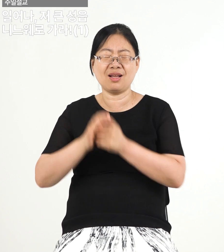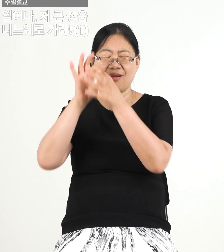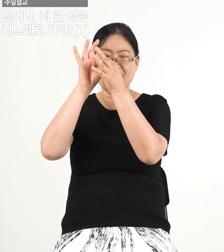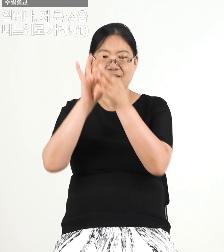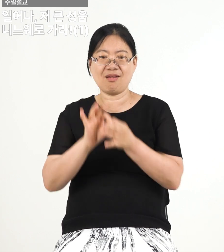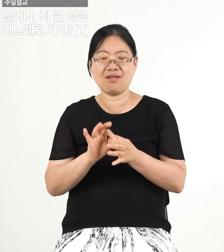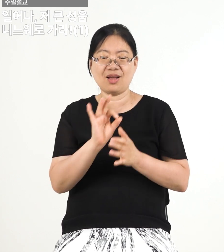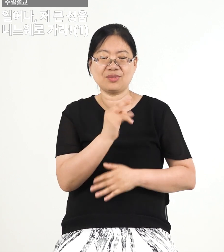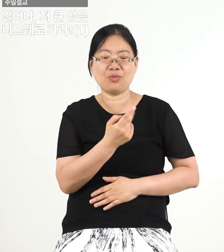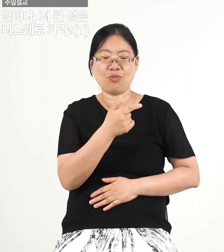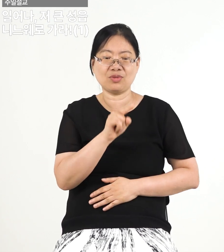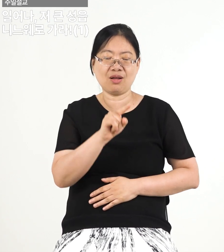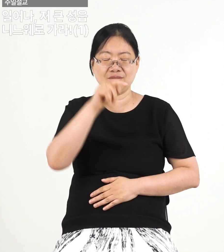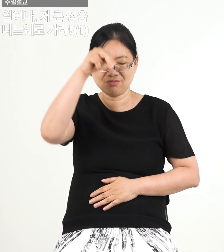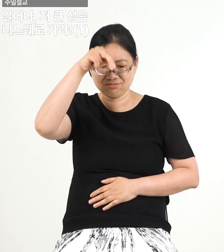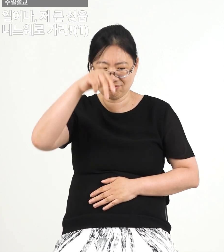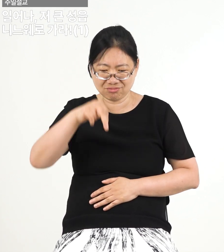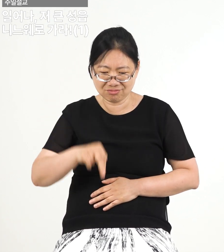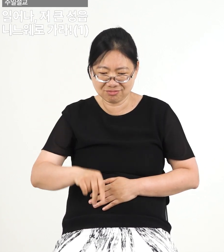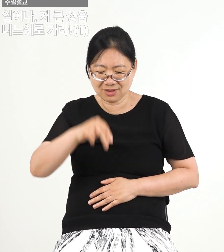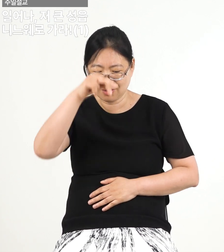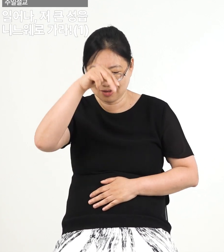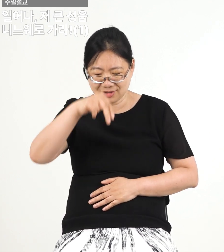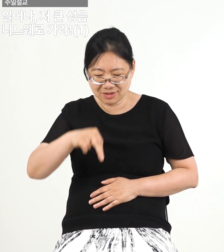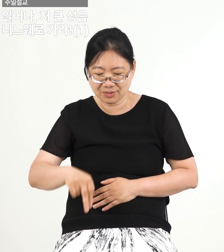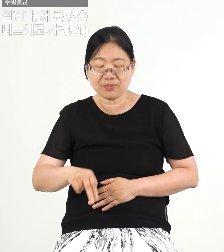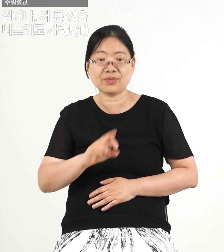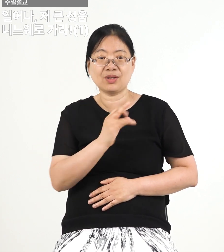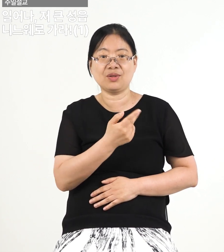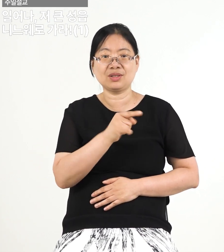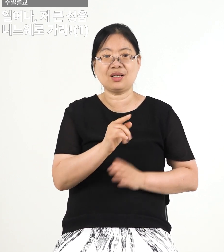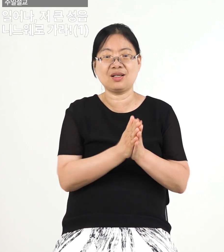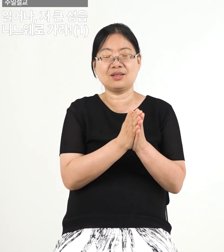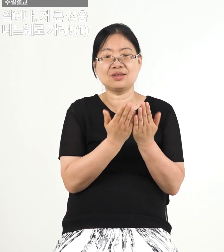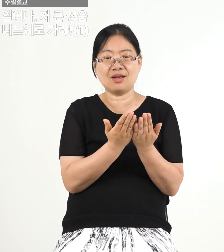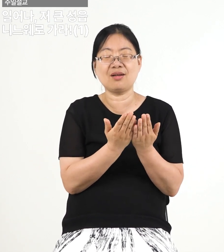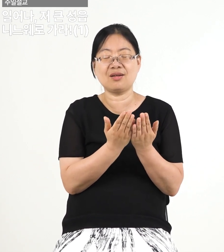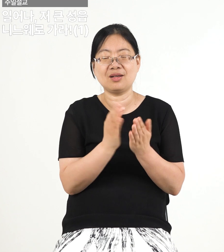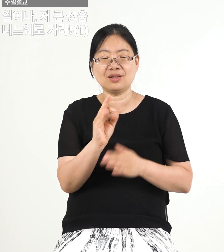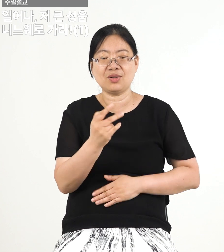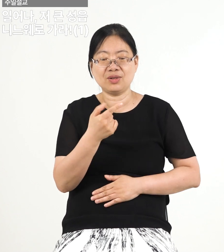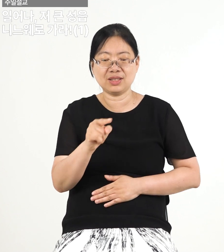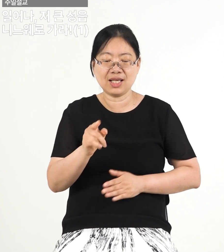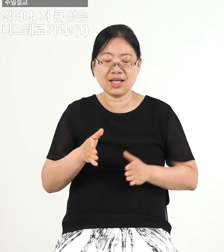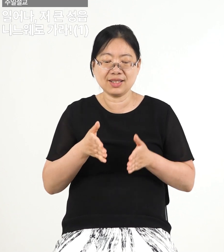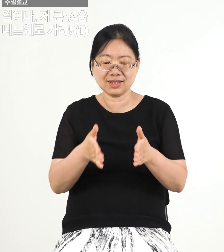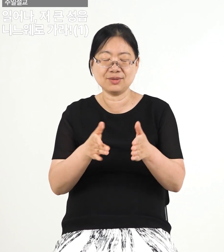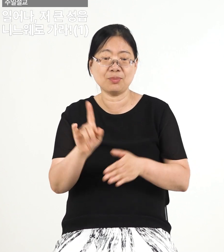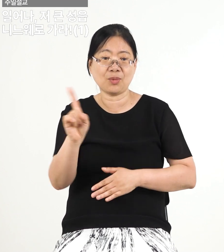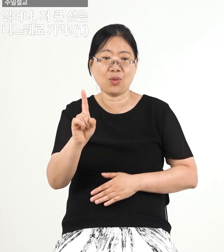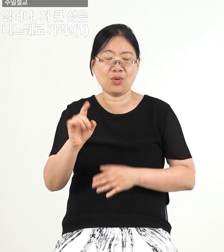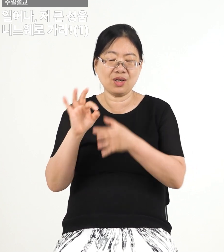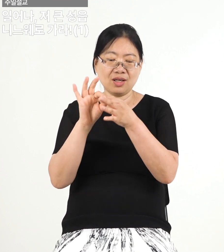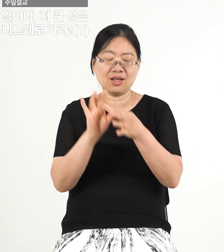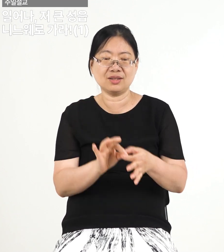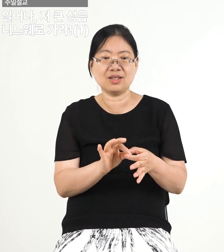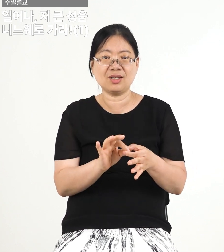계속 요나는 내려갑니다. 요나서 전체의 요나의 행로는